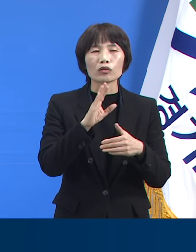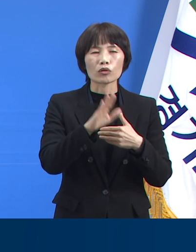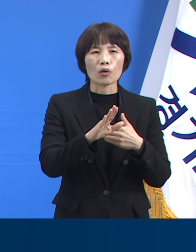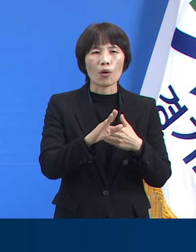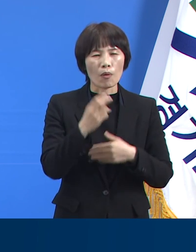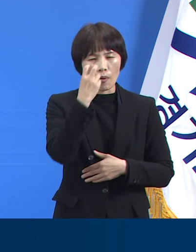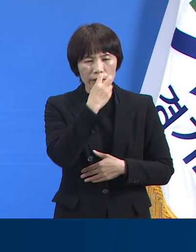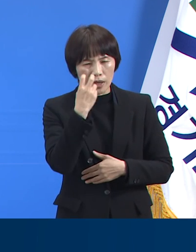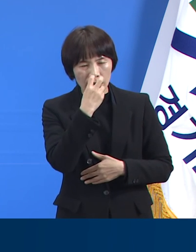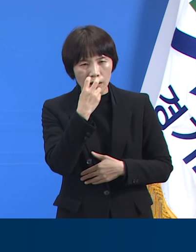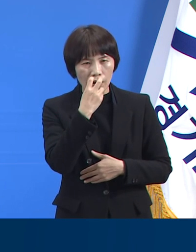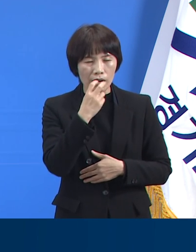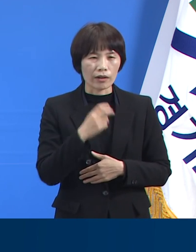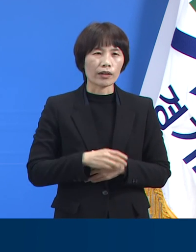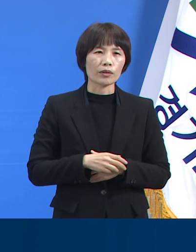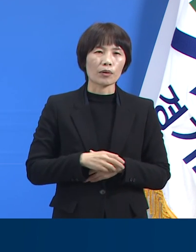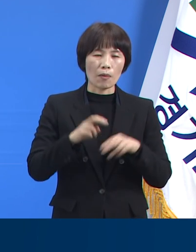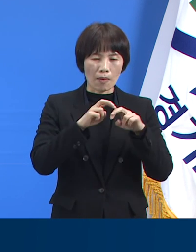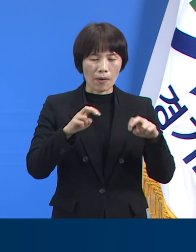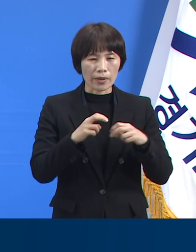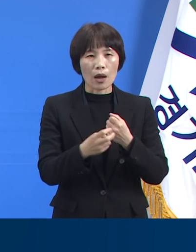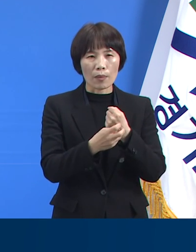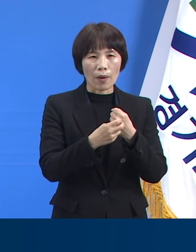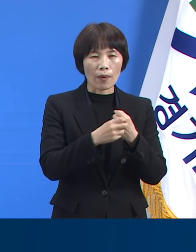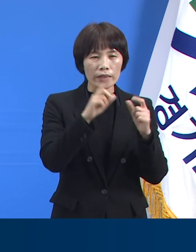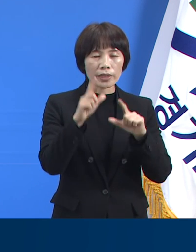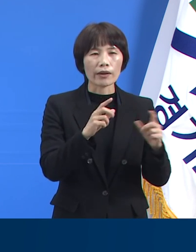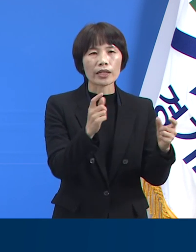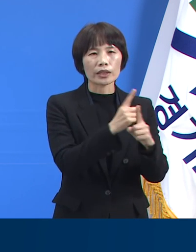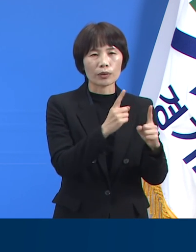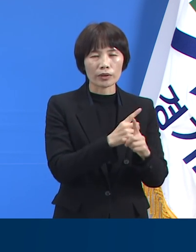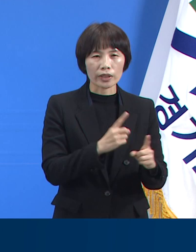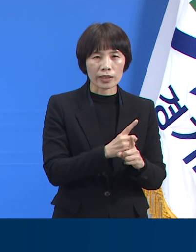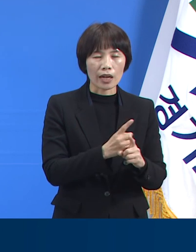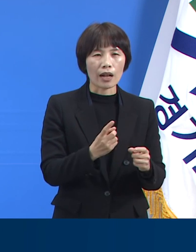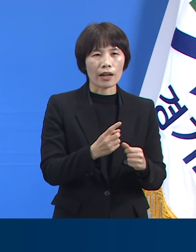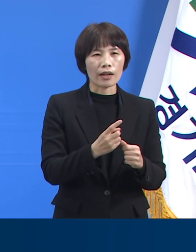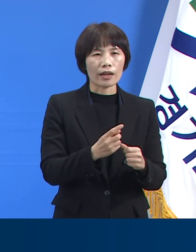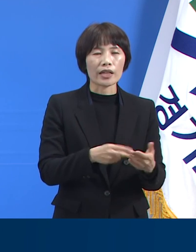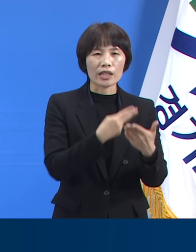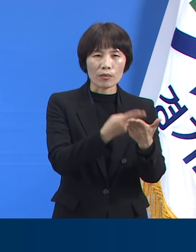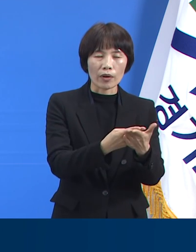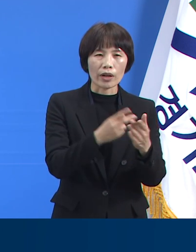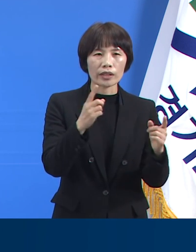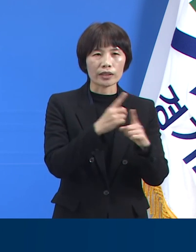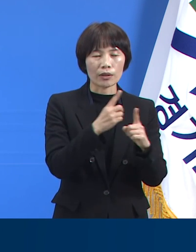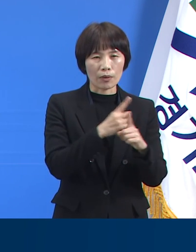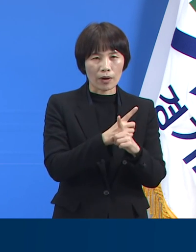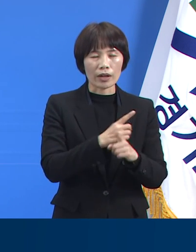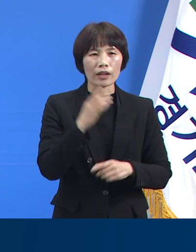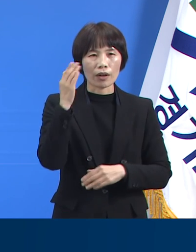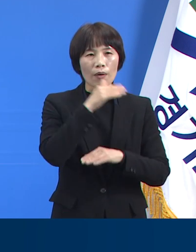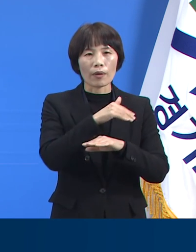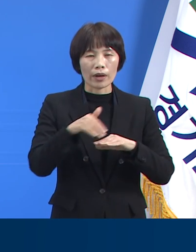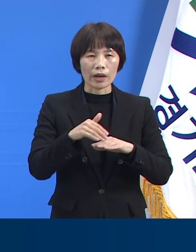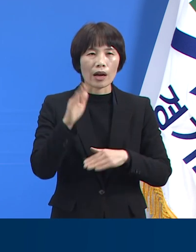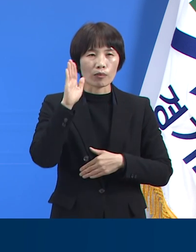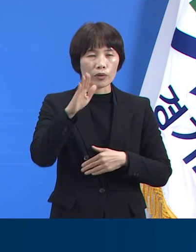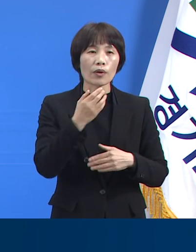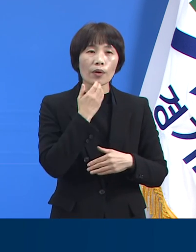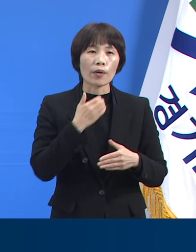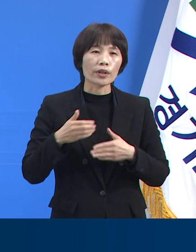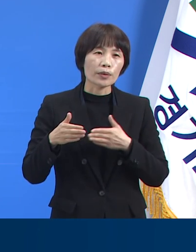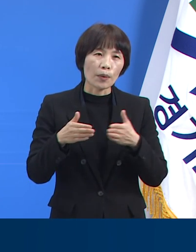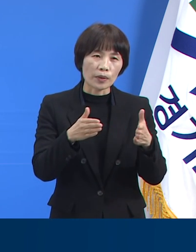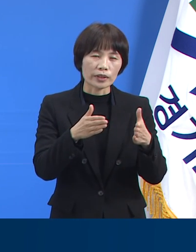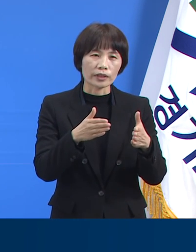상태를 면밀하게 살펴볼 수 있도록 병원이나 생활치료센터에 입원하여 치료받게 하고 있습니다. 앞으로도 경기도는